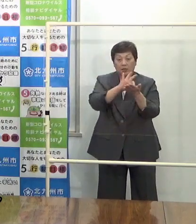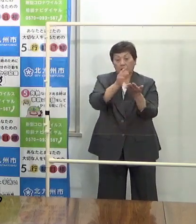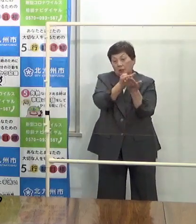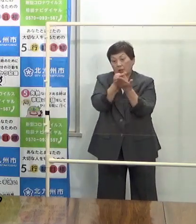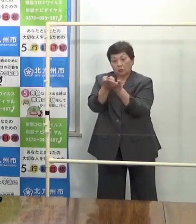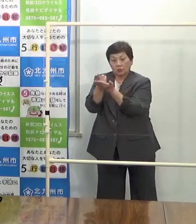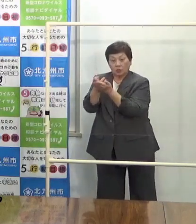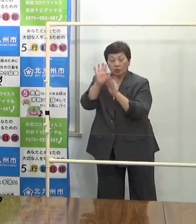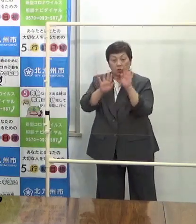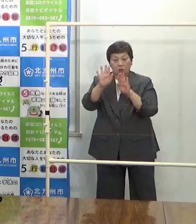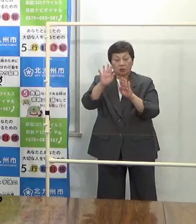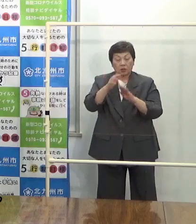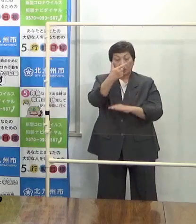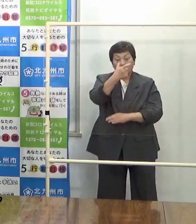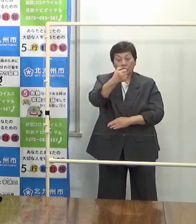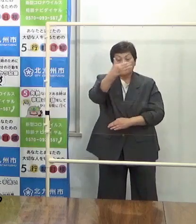して